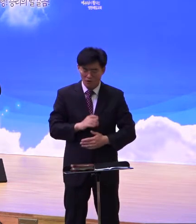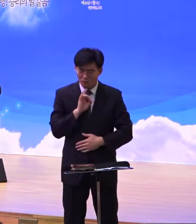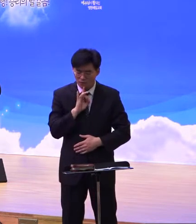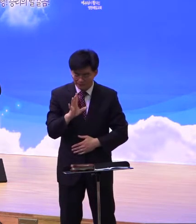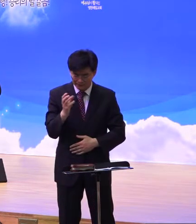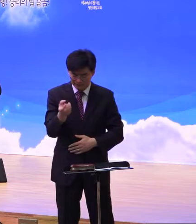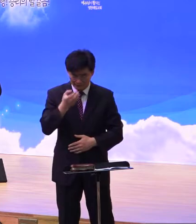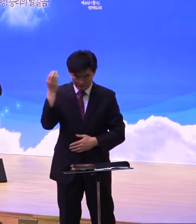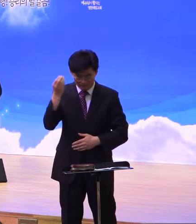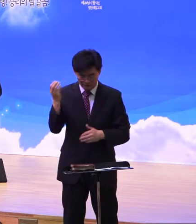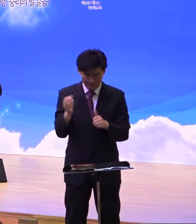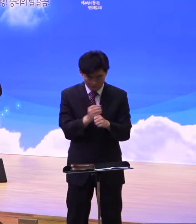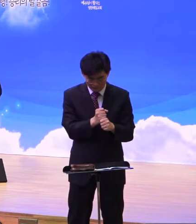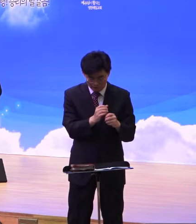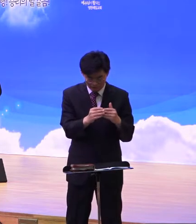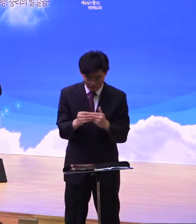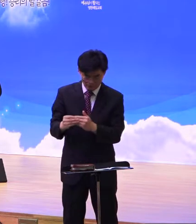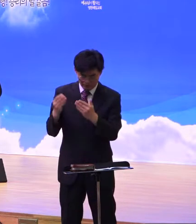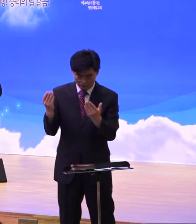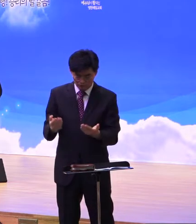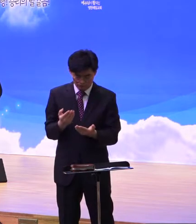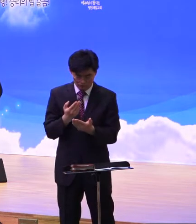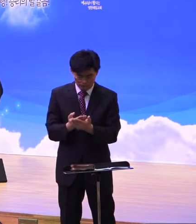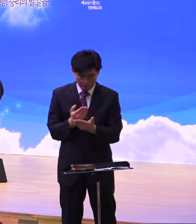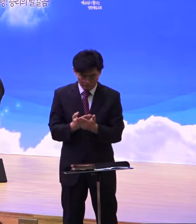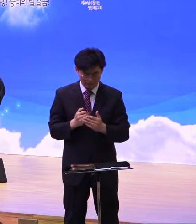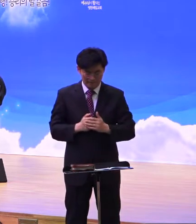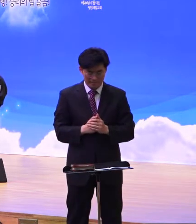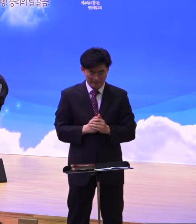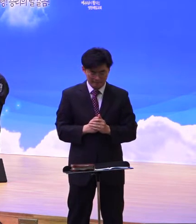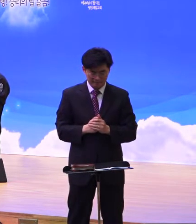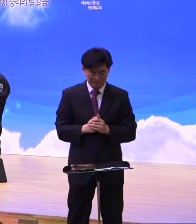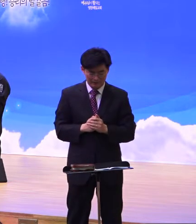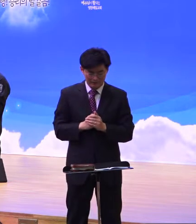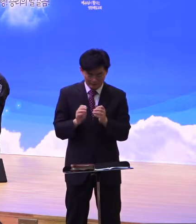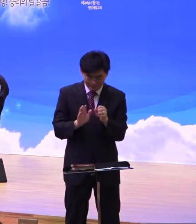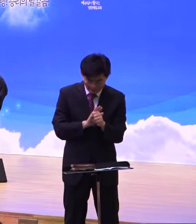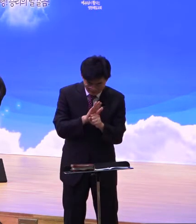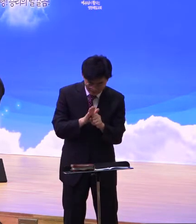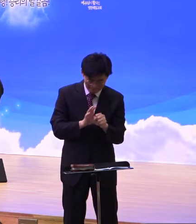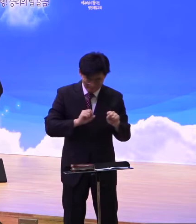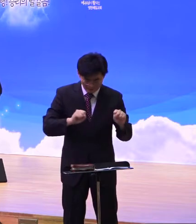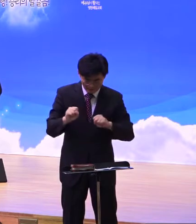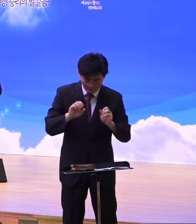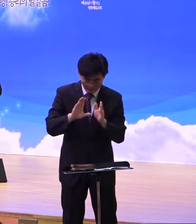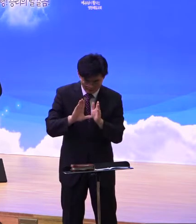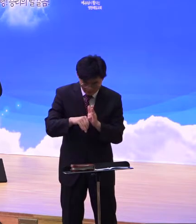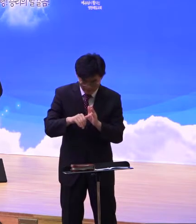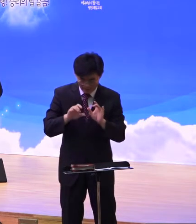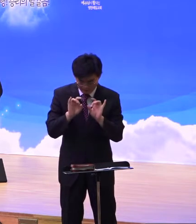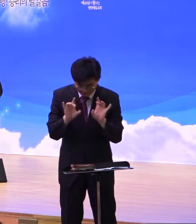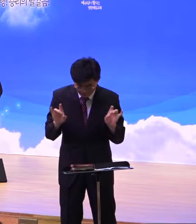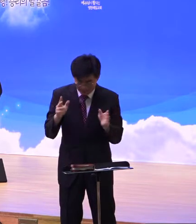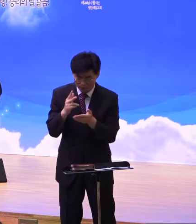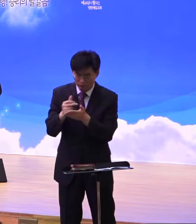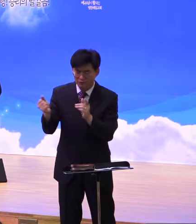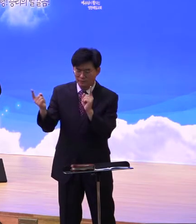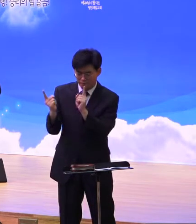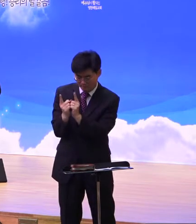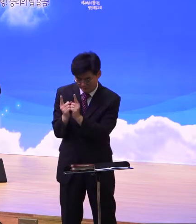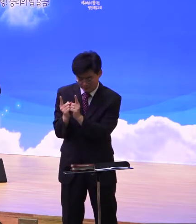성령의 인도하심으로 인하여 삶의 모퉁이를 돌 때마다 주님을 만나는 자리가 있게 하여